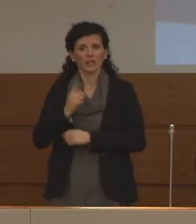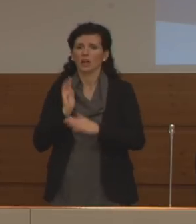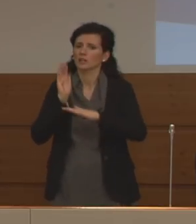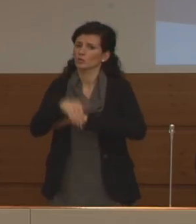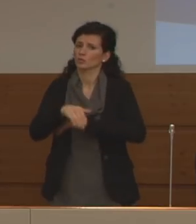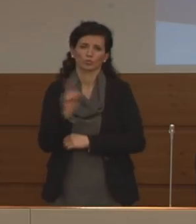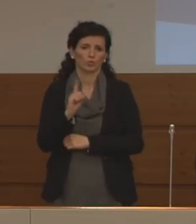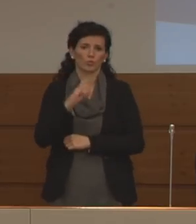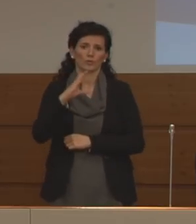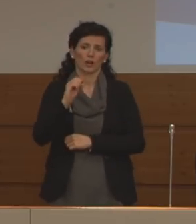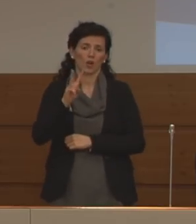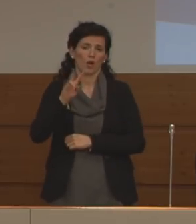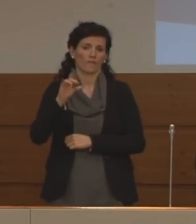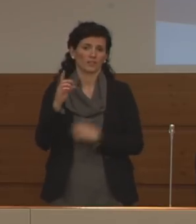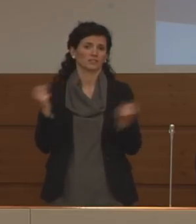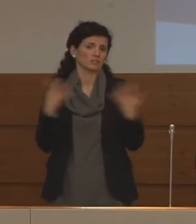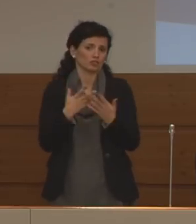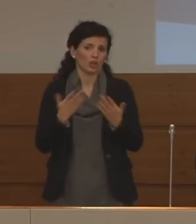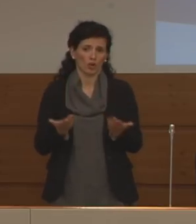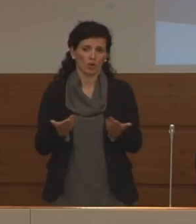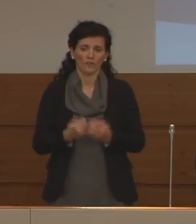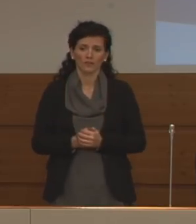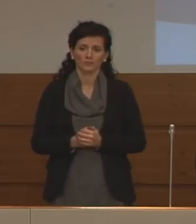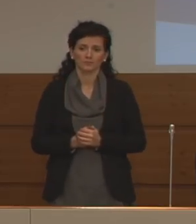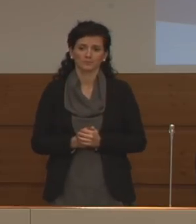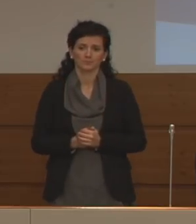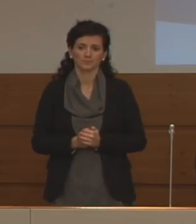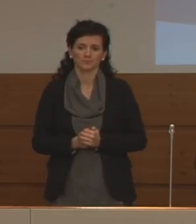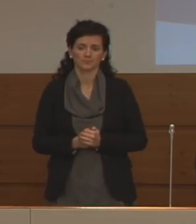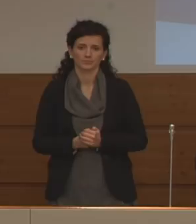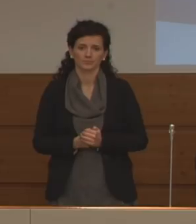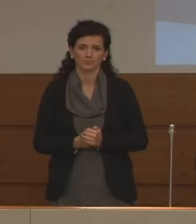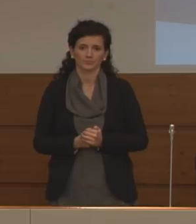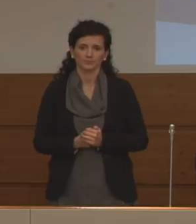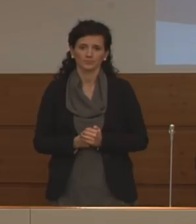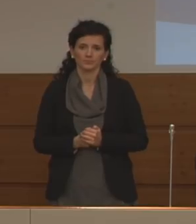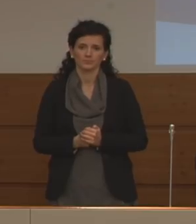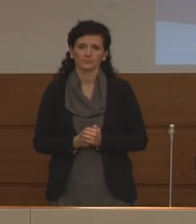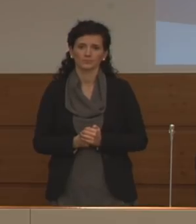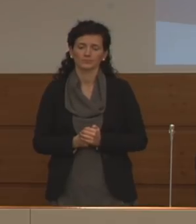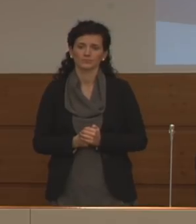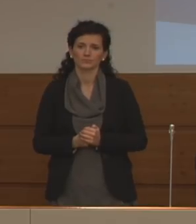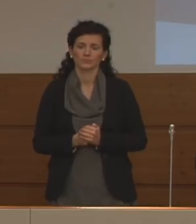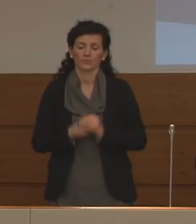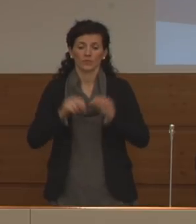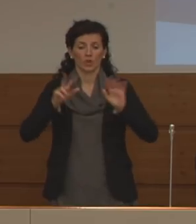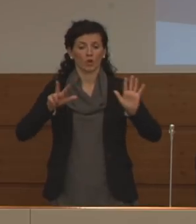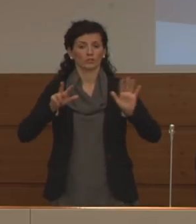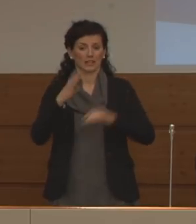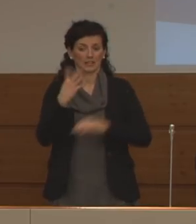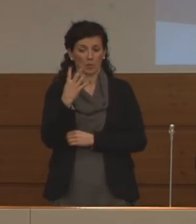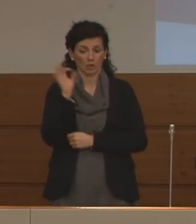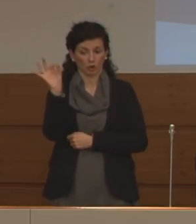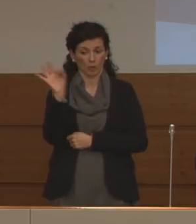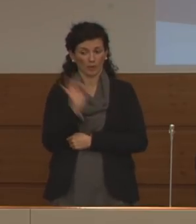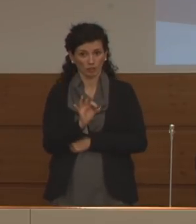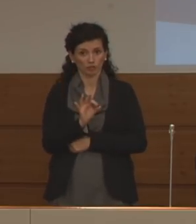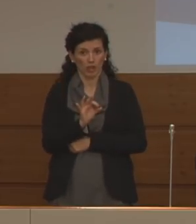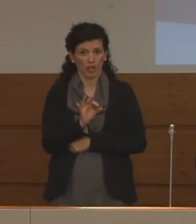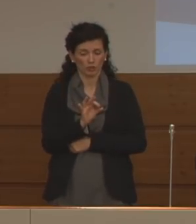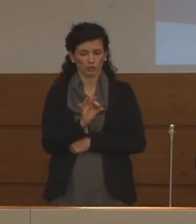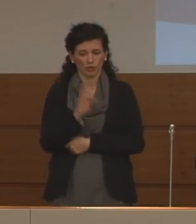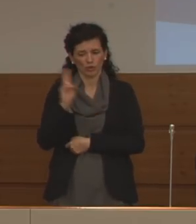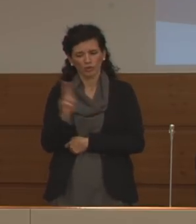19 e quasi la 84 per cento dei decessi purtroppo si